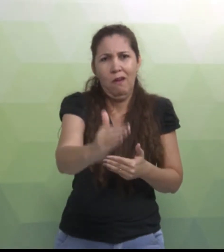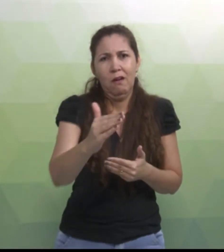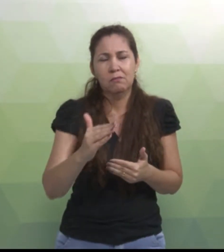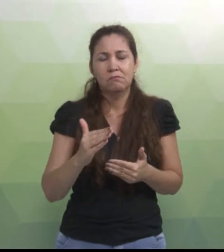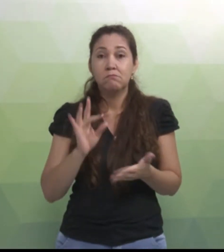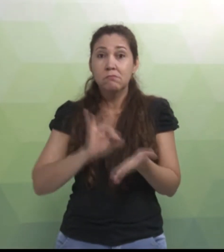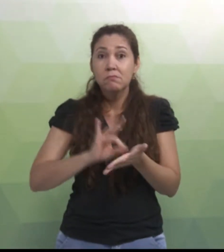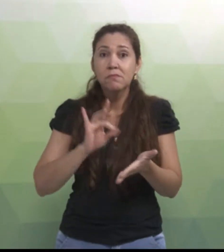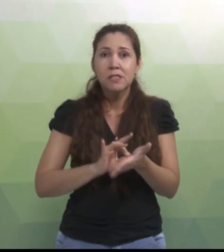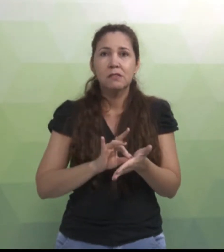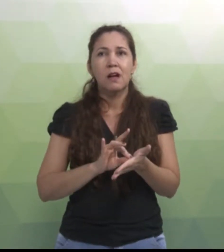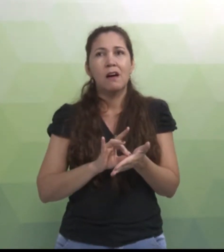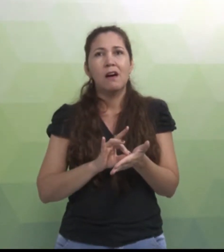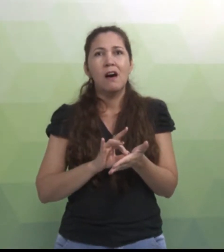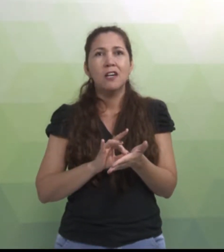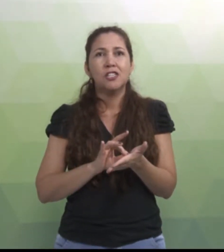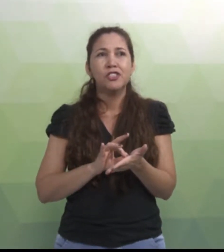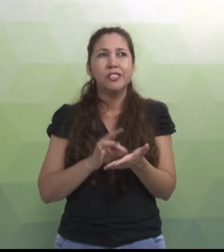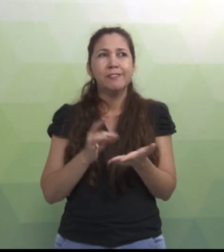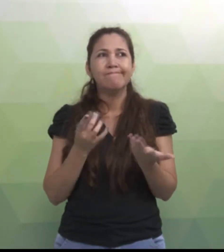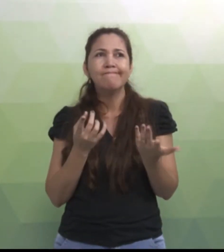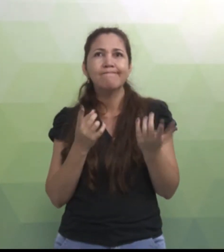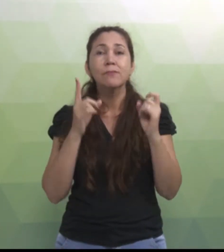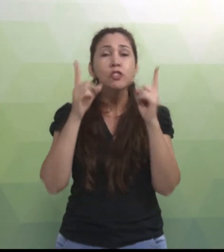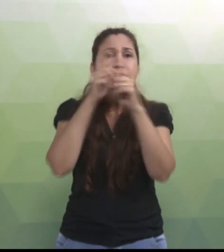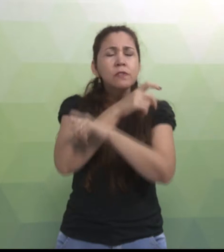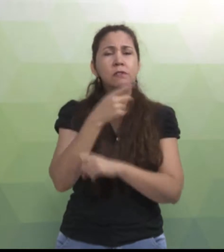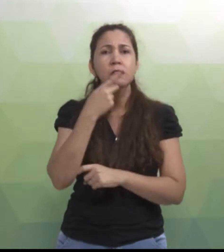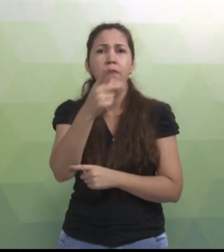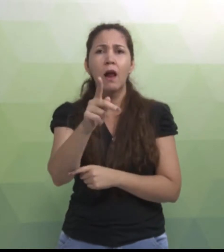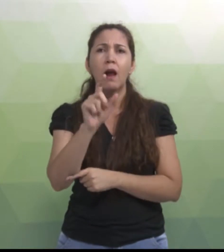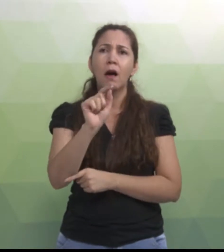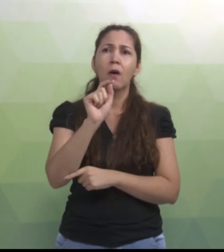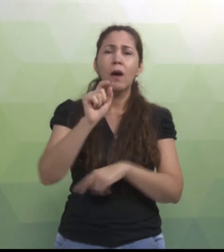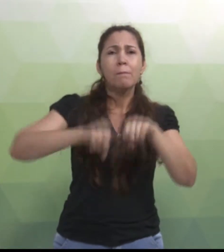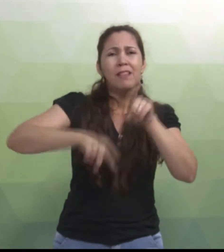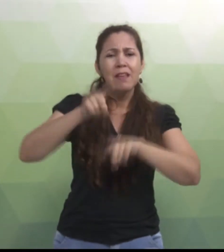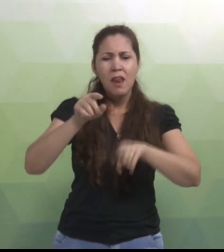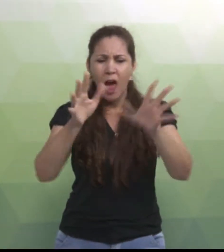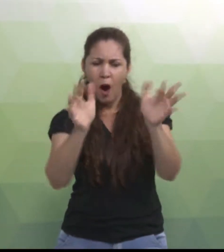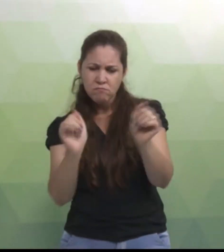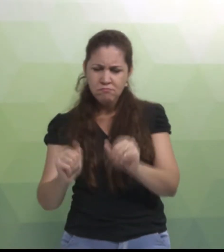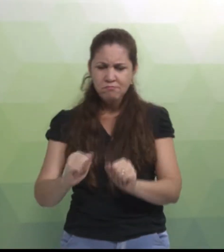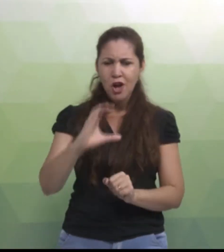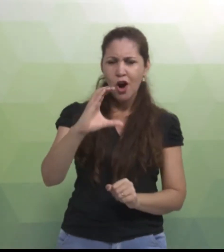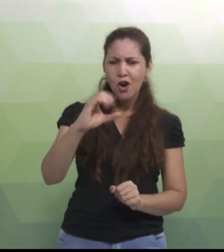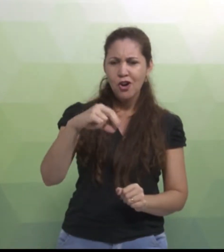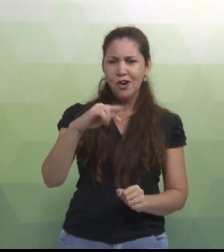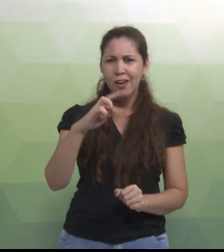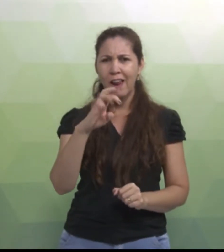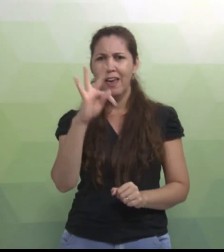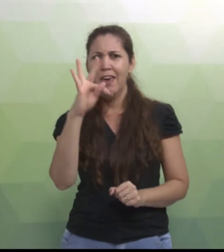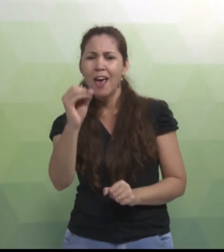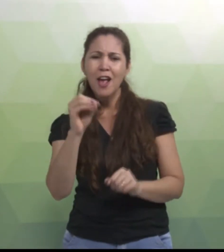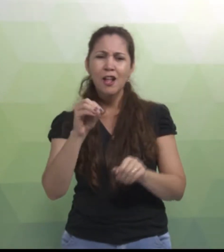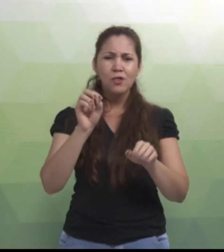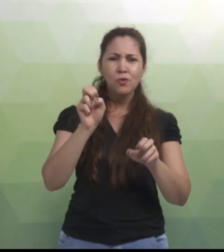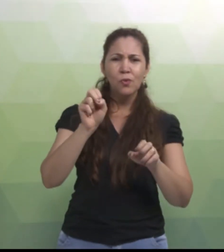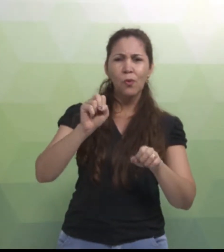verdade, é difícil falar para vocês sobre a utilização de materiais concretos, materiais a serem